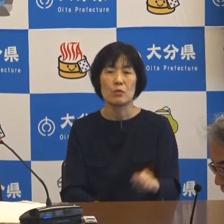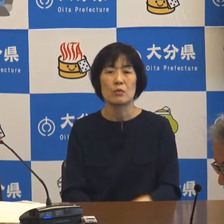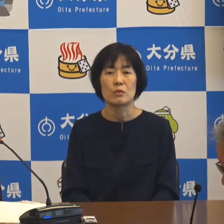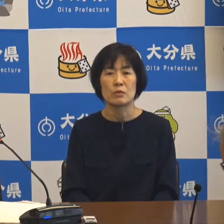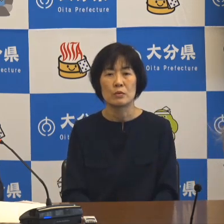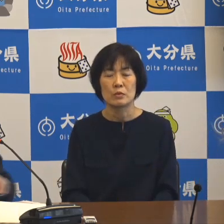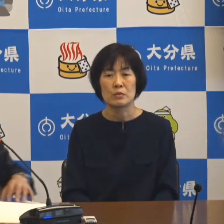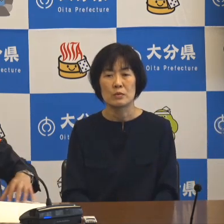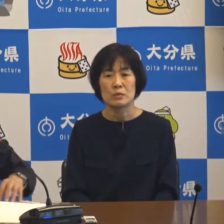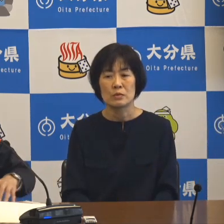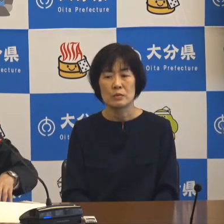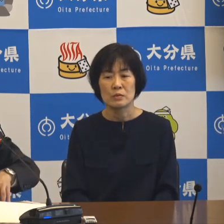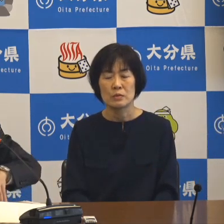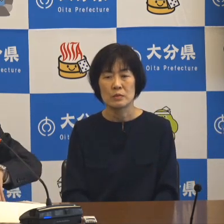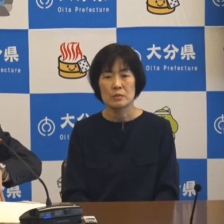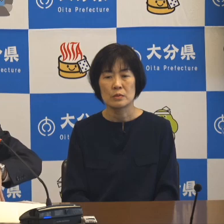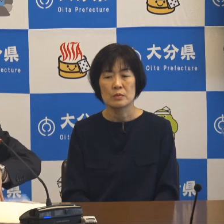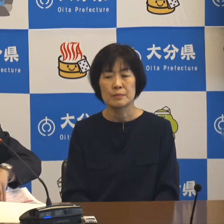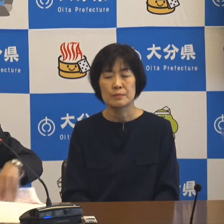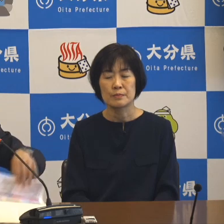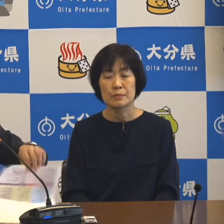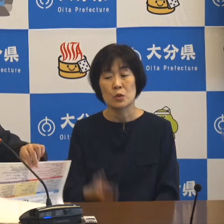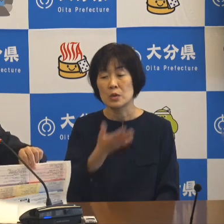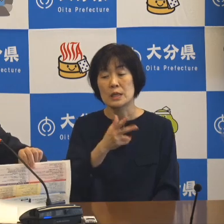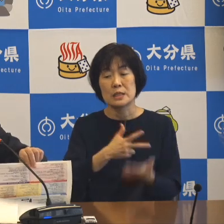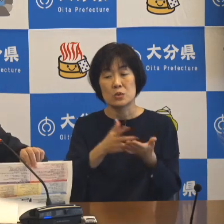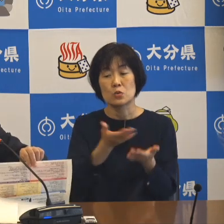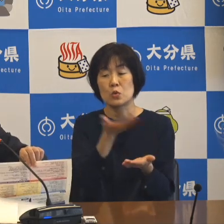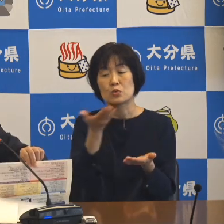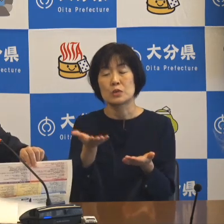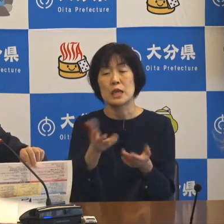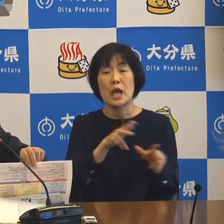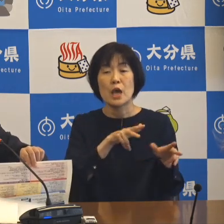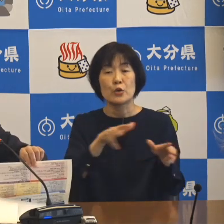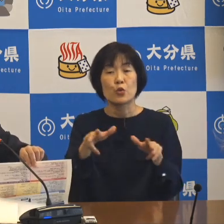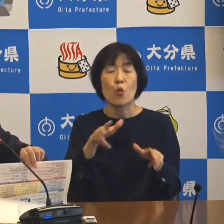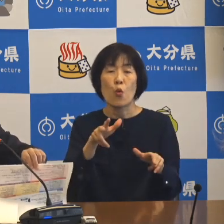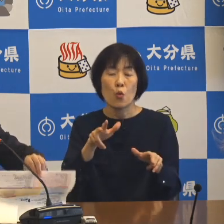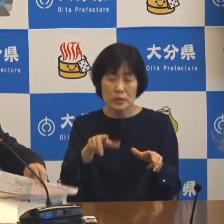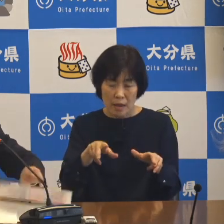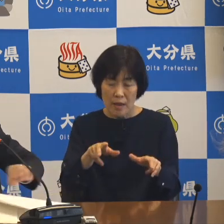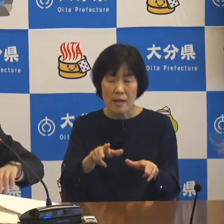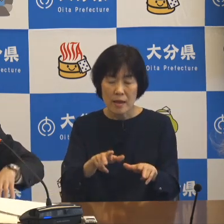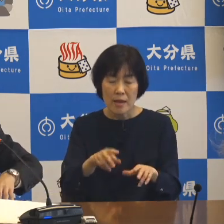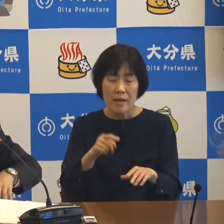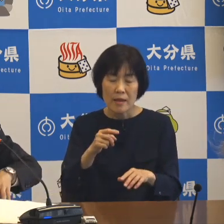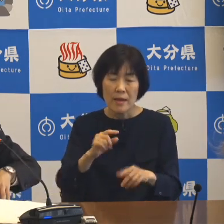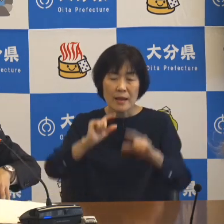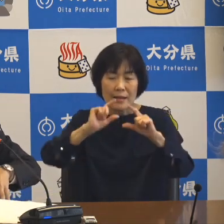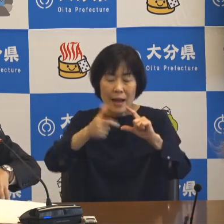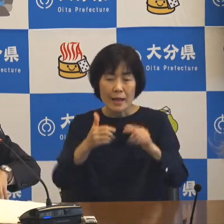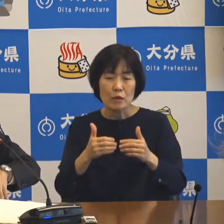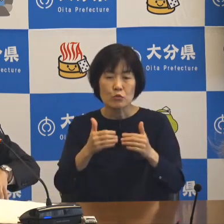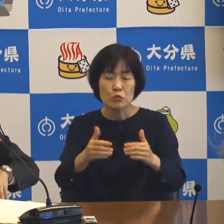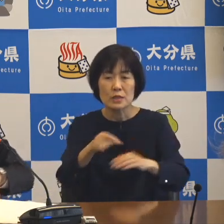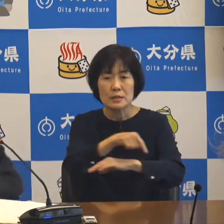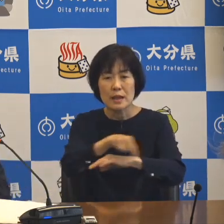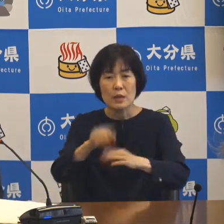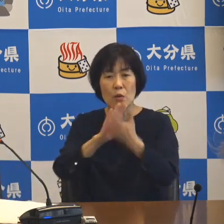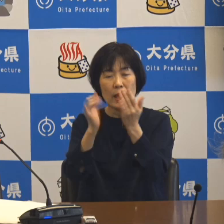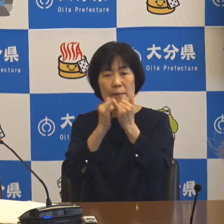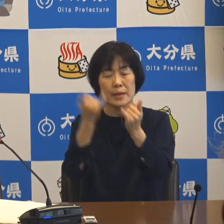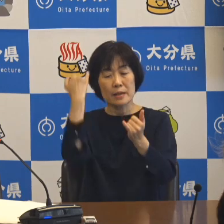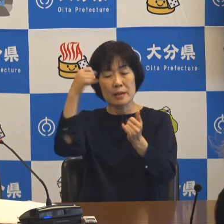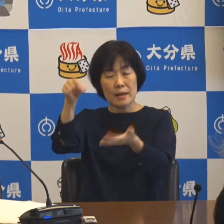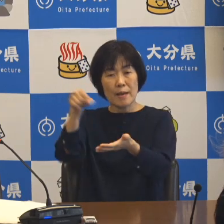これその次の紙が今度は行政改革推進計画の県民権の募集についてということであり